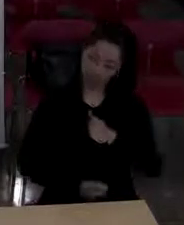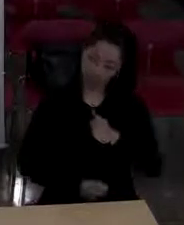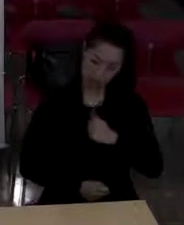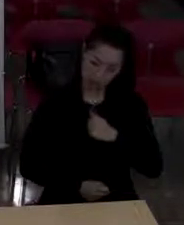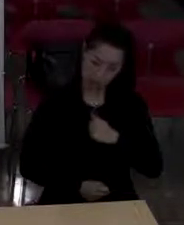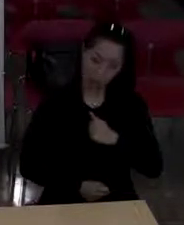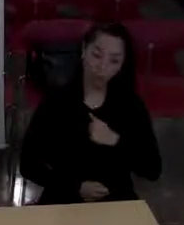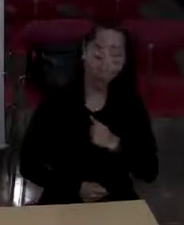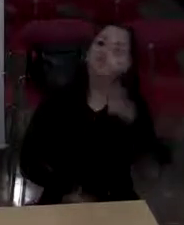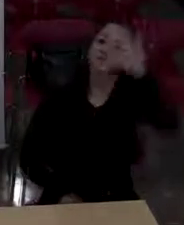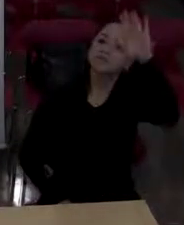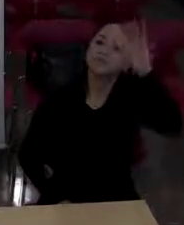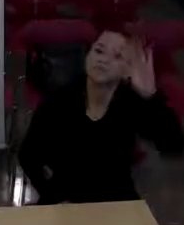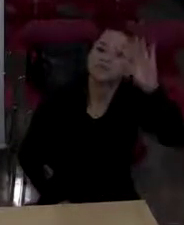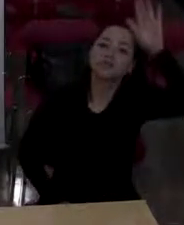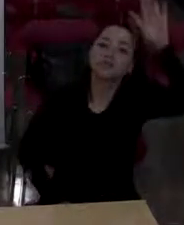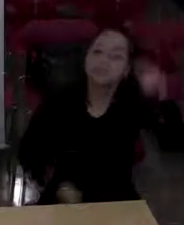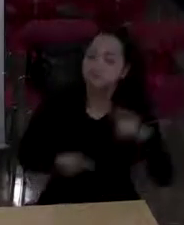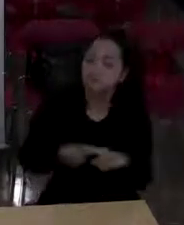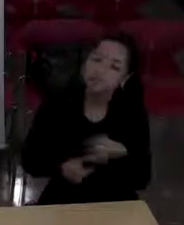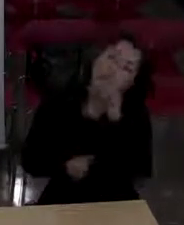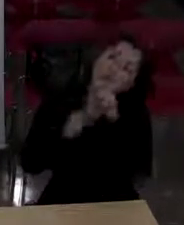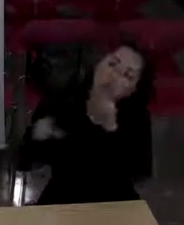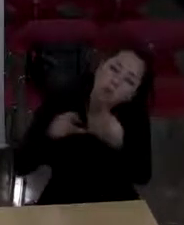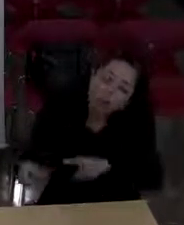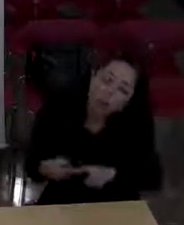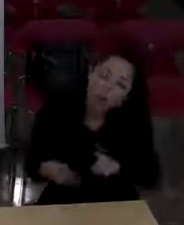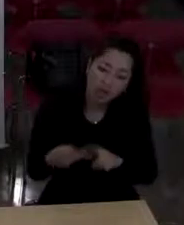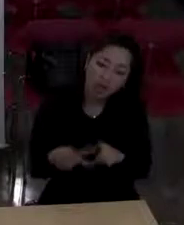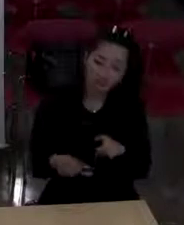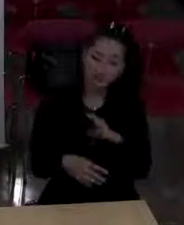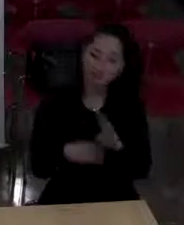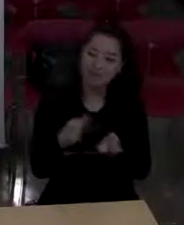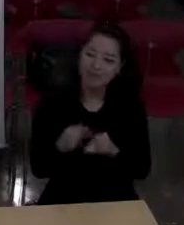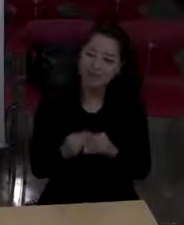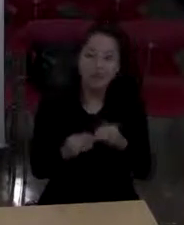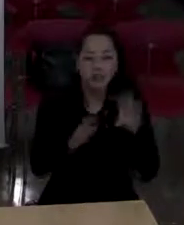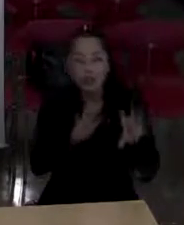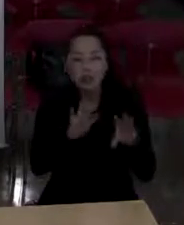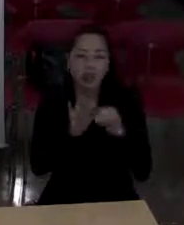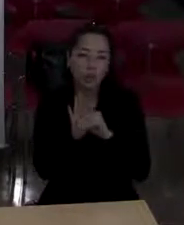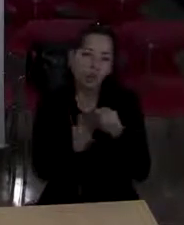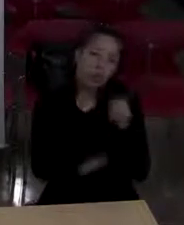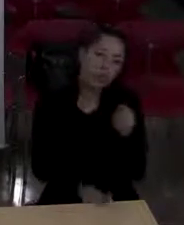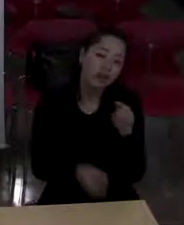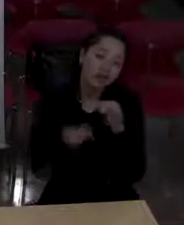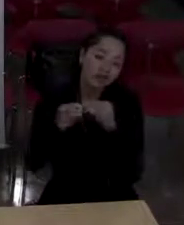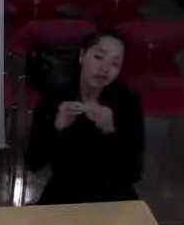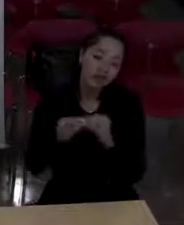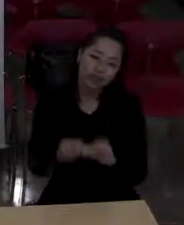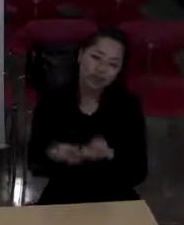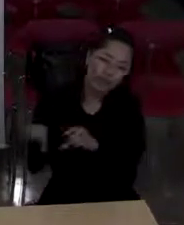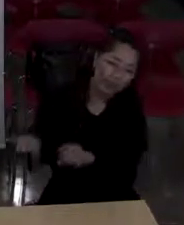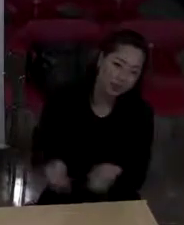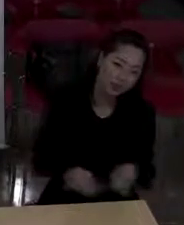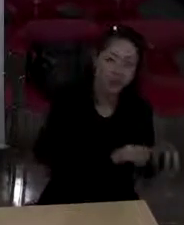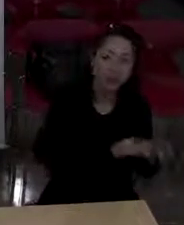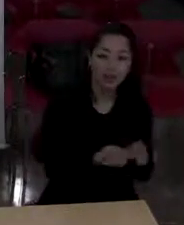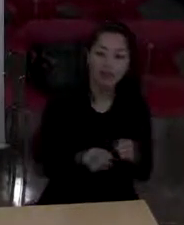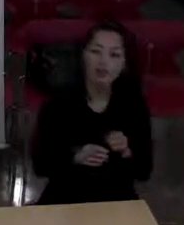para tomar la palabra y dar inicio a conversaciones. La imitación diferida permite a los niños evocar o representar una acción o un